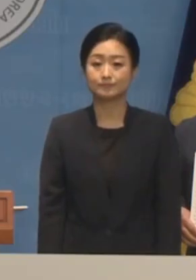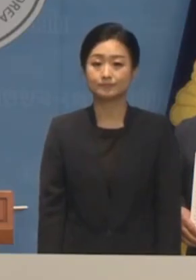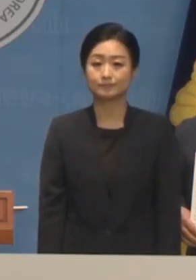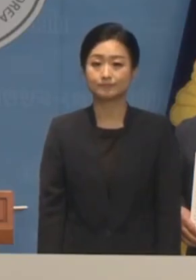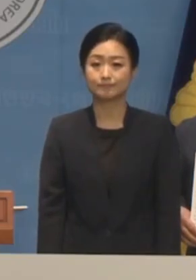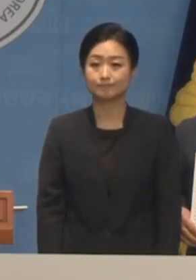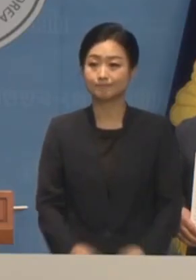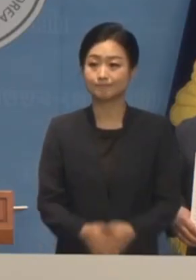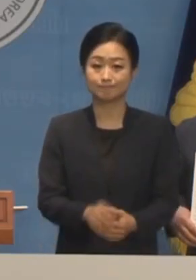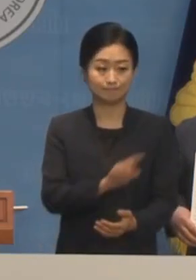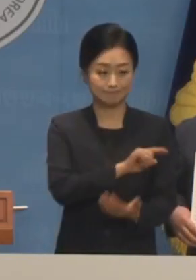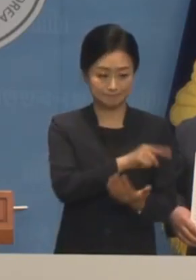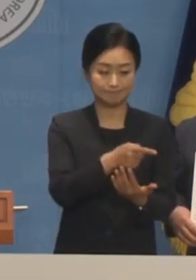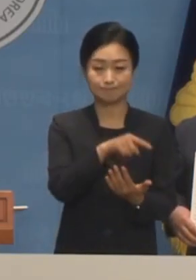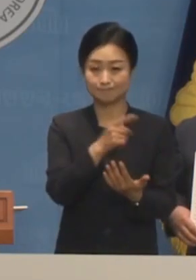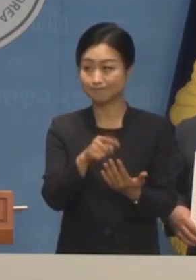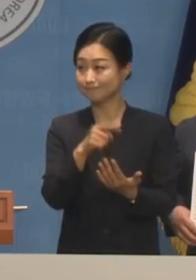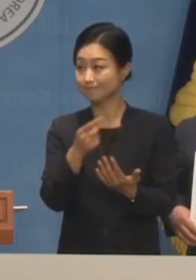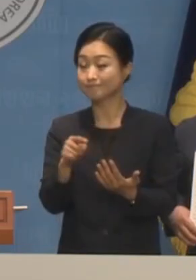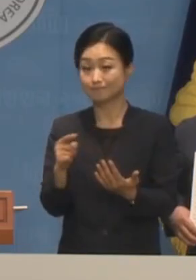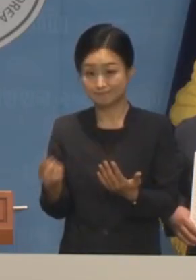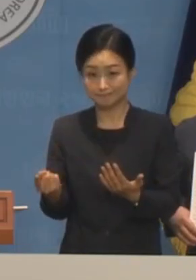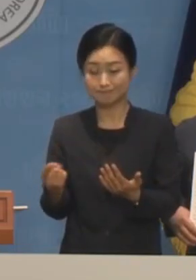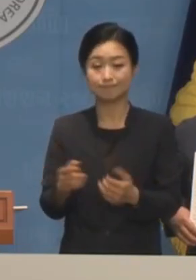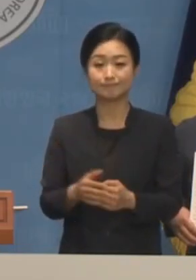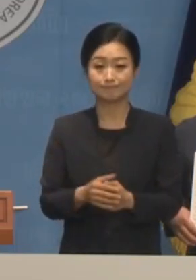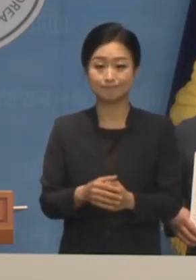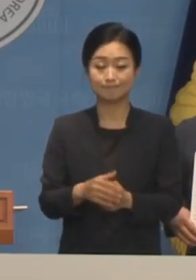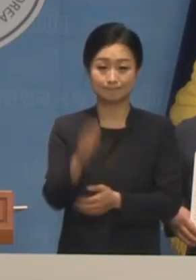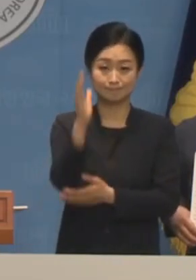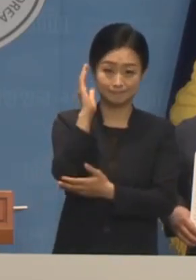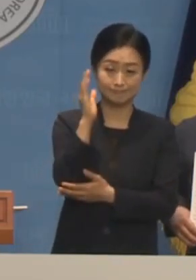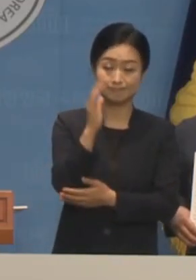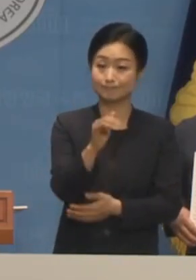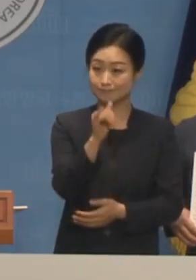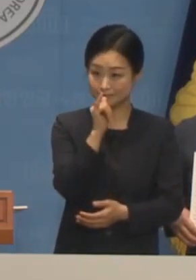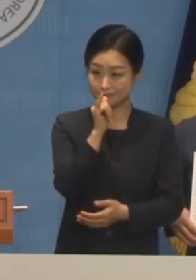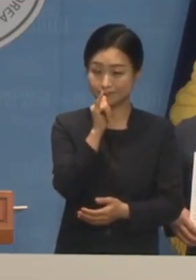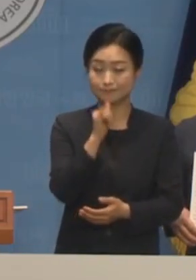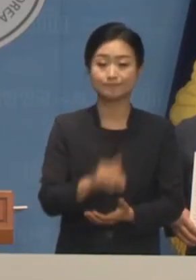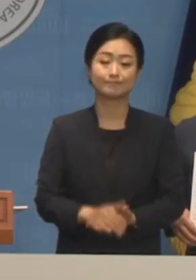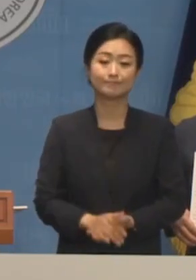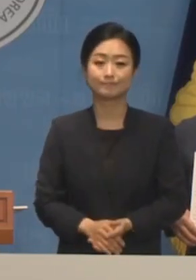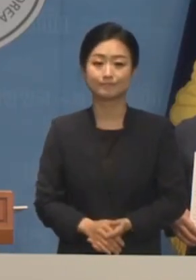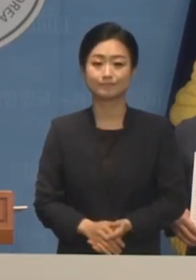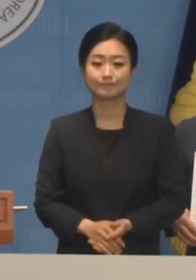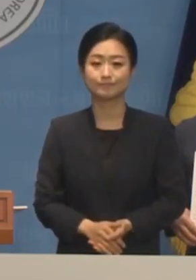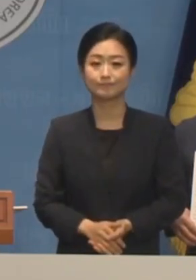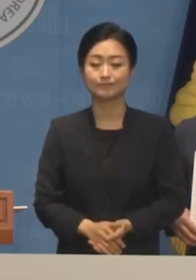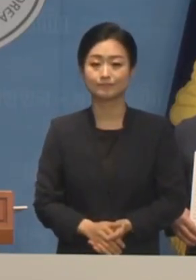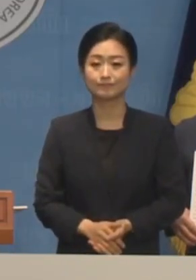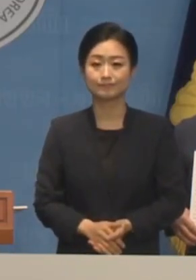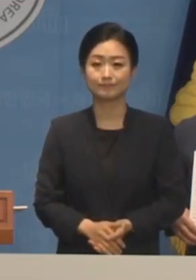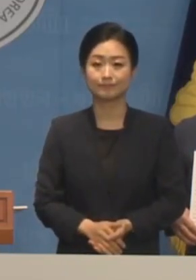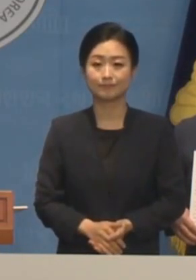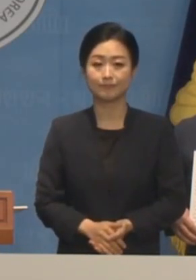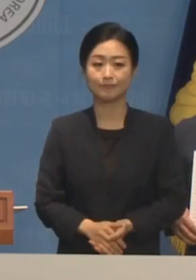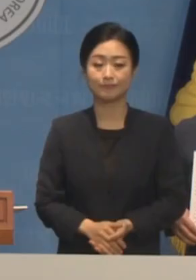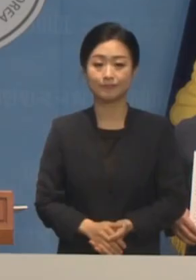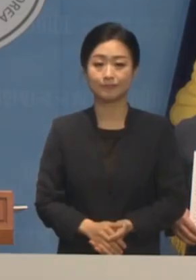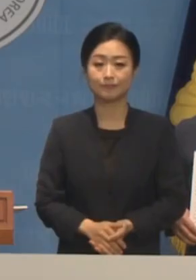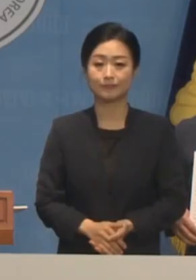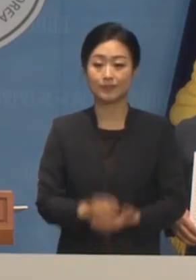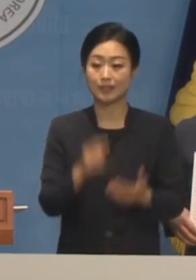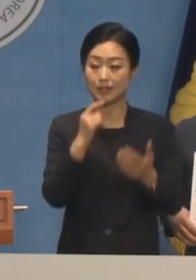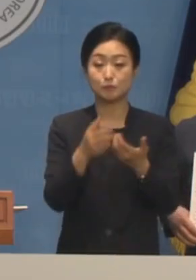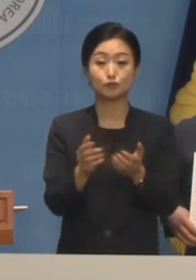순서대로 어 주철현 위원장님의 이제 모든 발언부터 기자의 낭독을 순서대로 해 가겠습니다 특히 우리